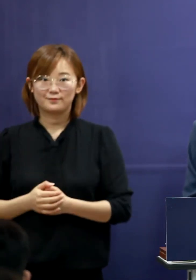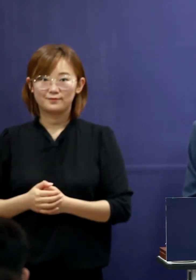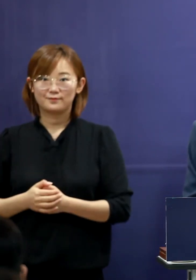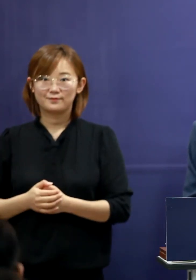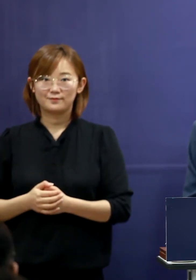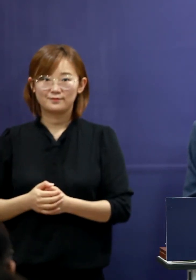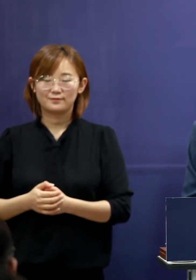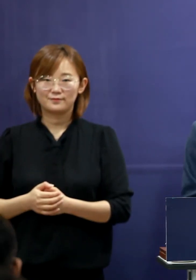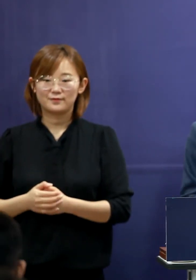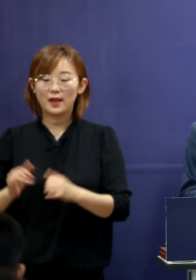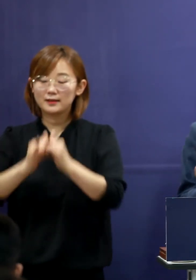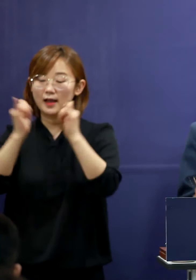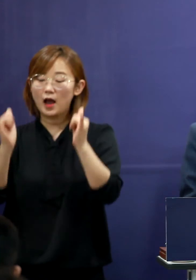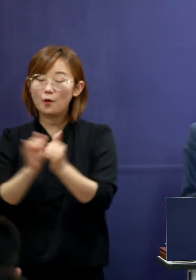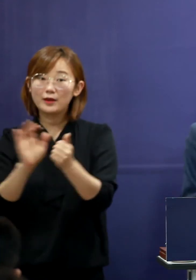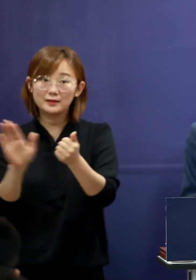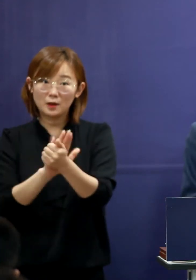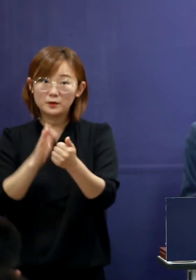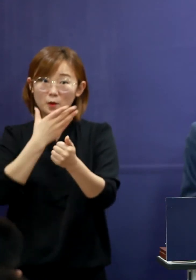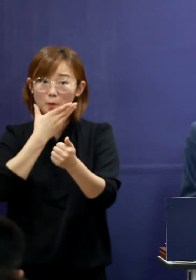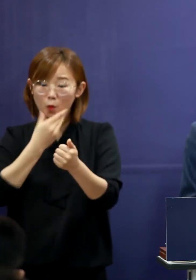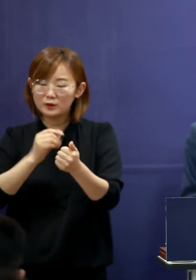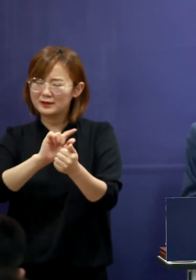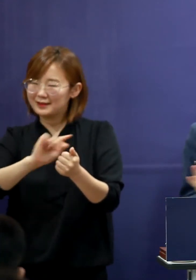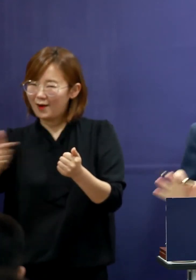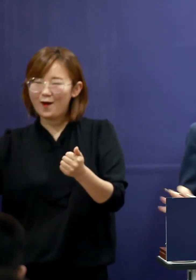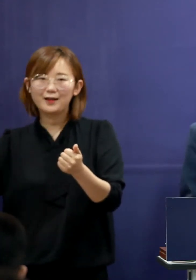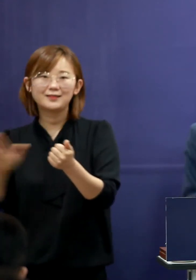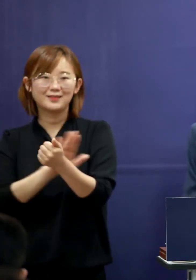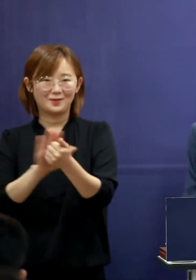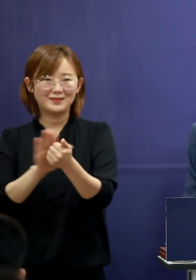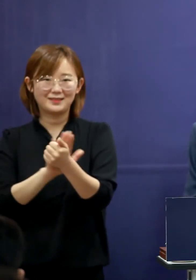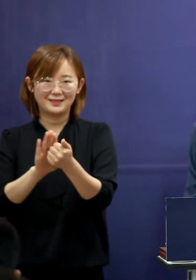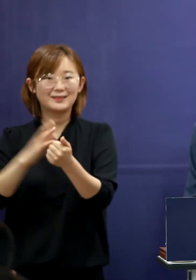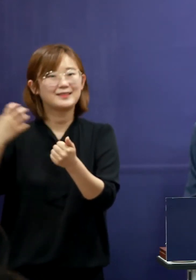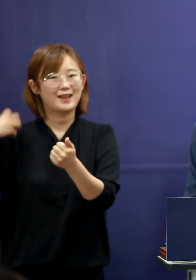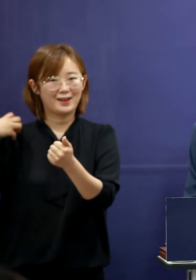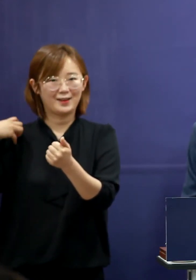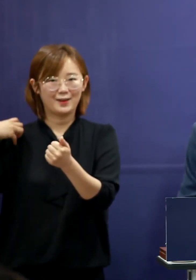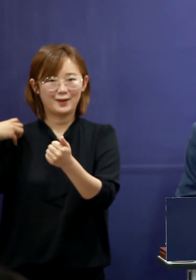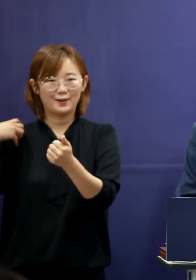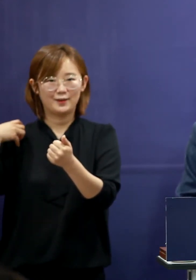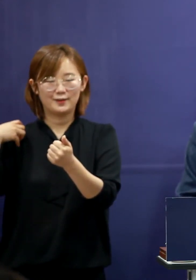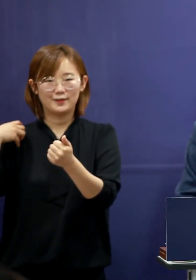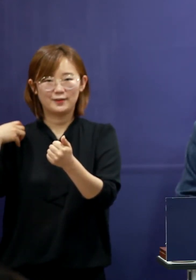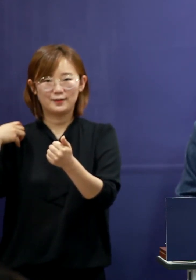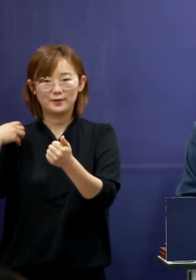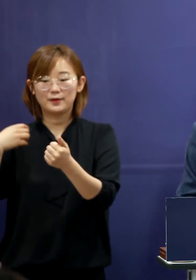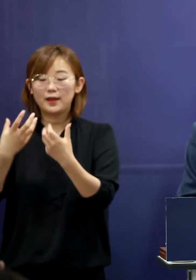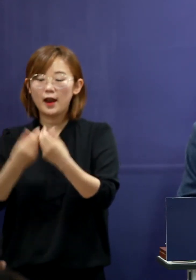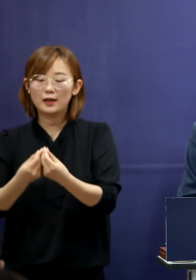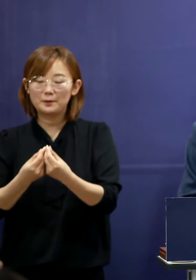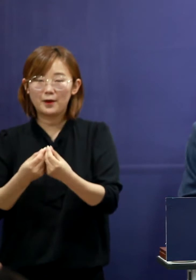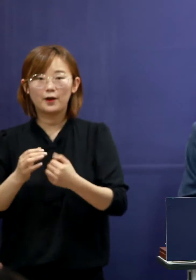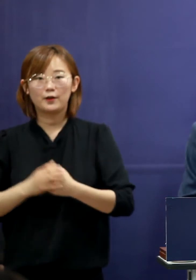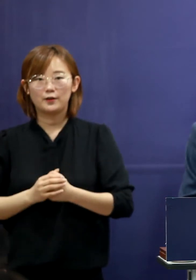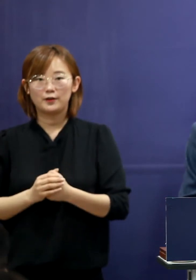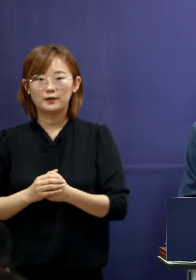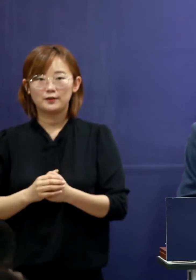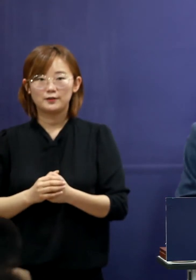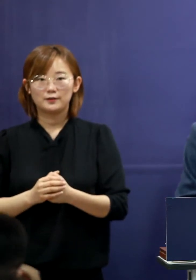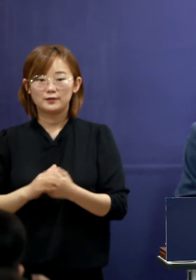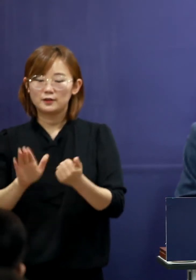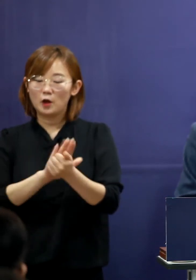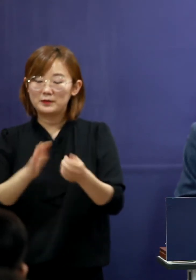사회 서비스 여러 가지 복지 서비스를 하는 다양한 시설들이 있습니다. 어린이집도